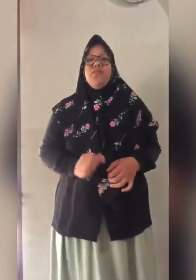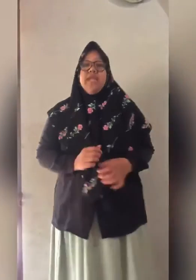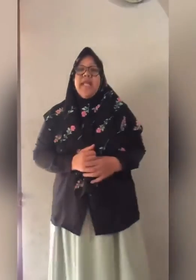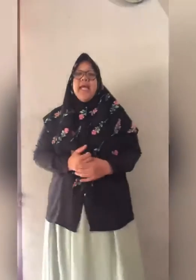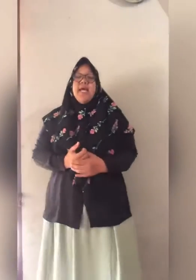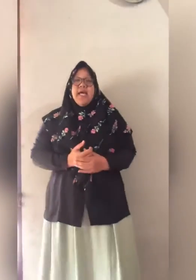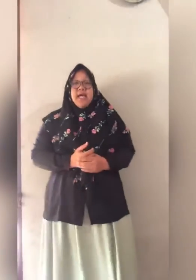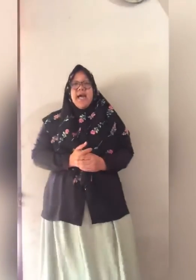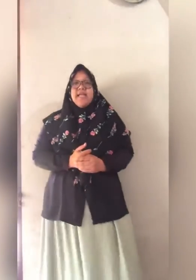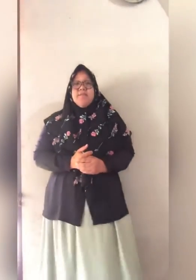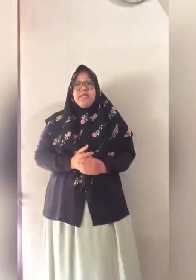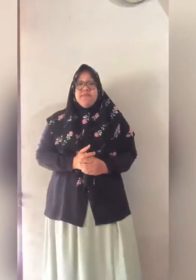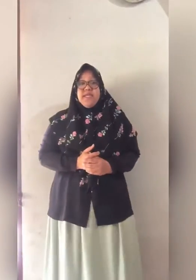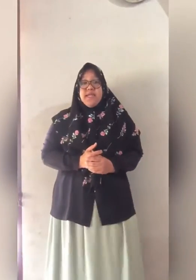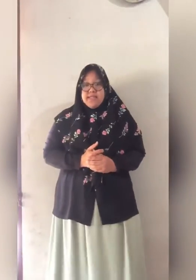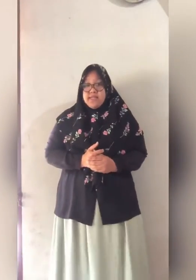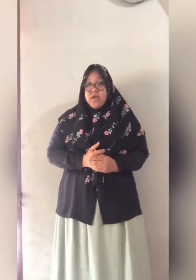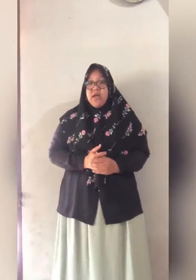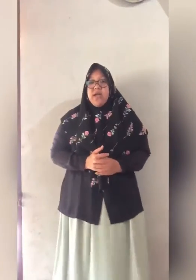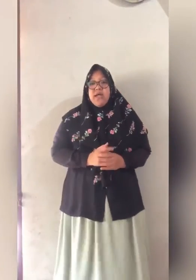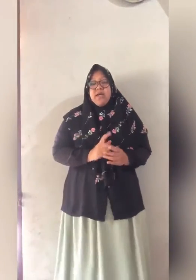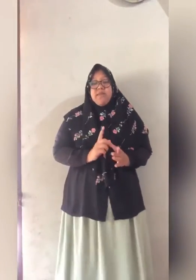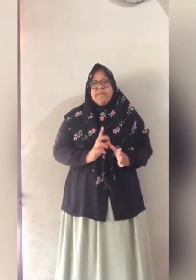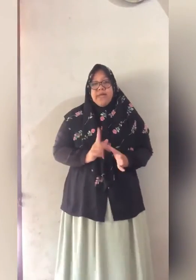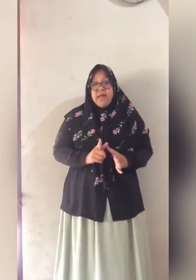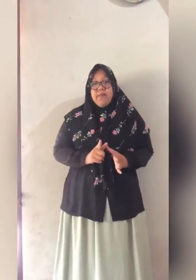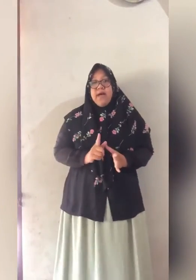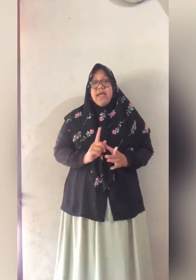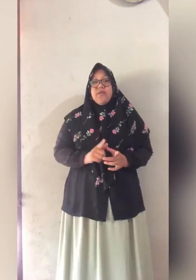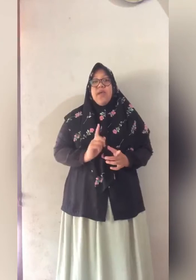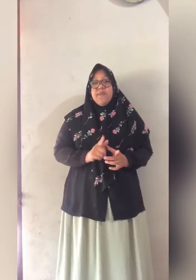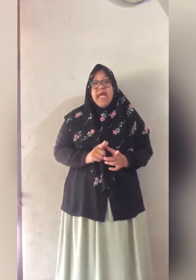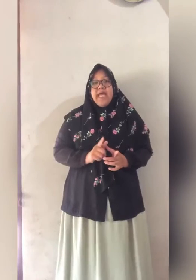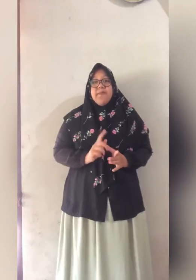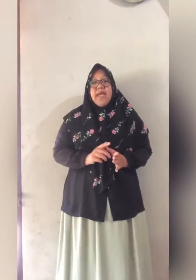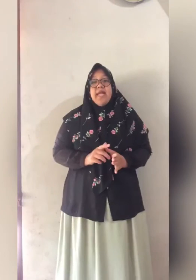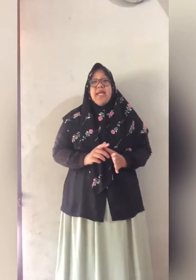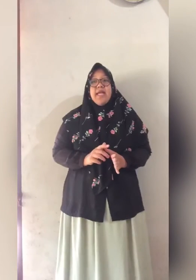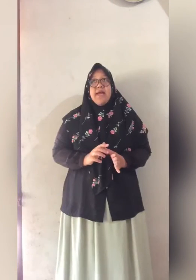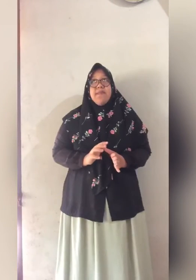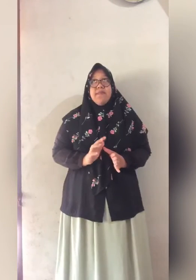Kemudian ada tipe-tipe transistor. Yang pertama yaitu NPN. NPN